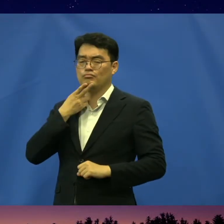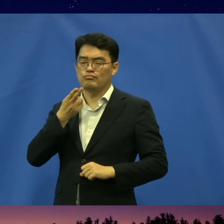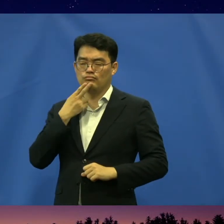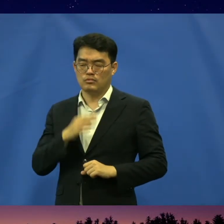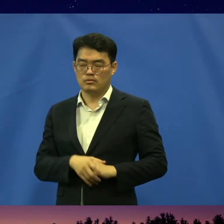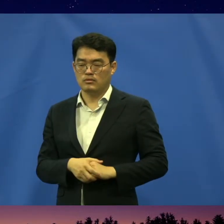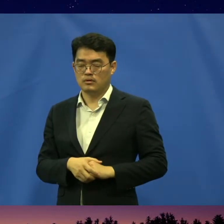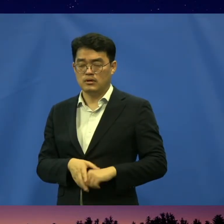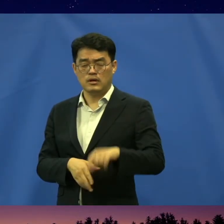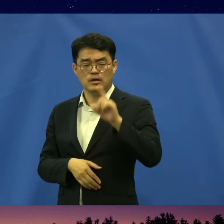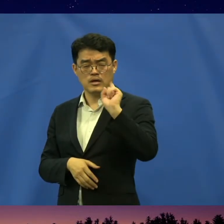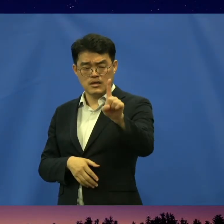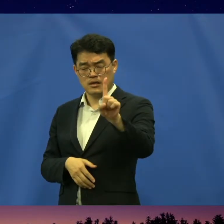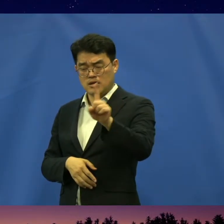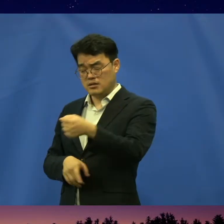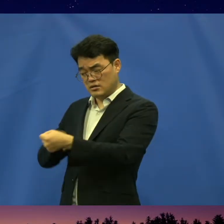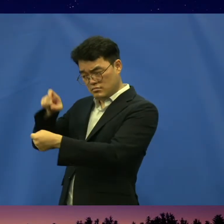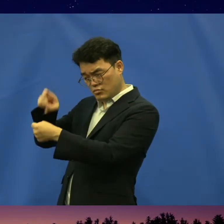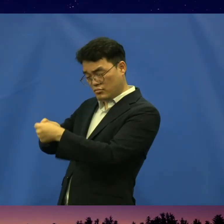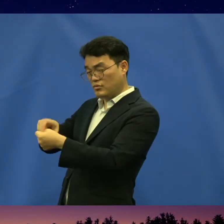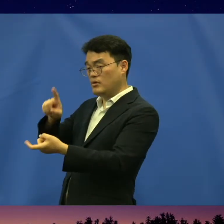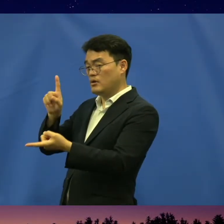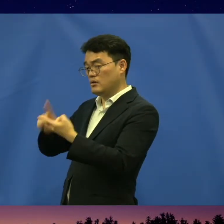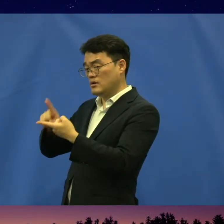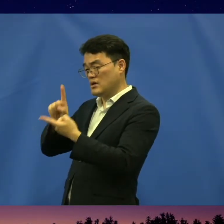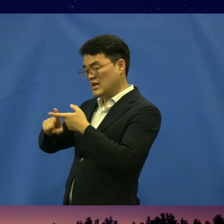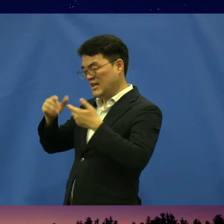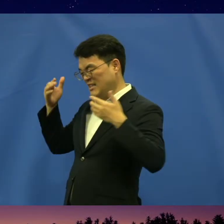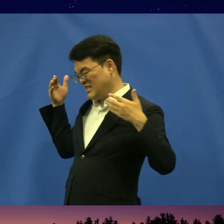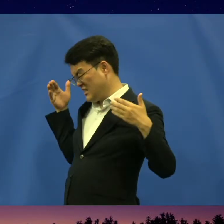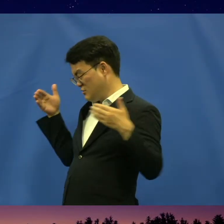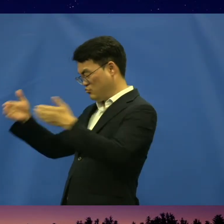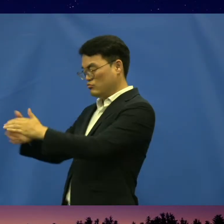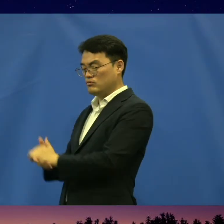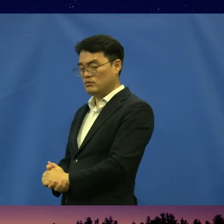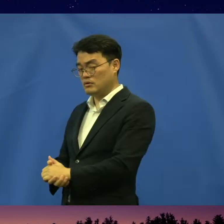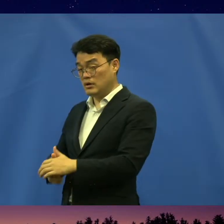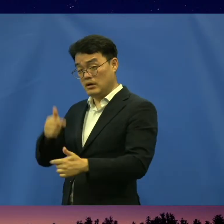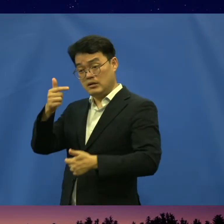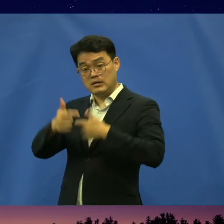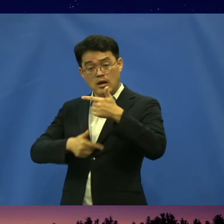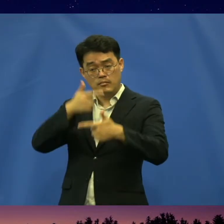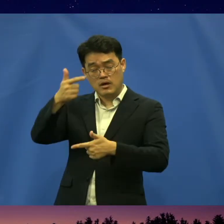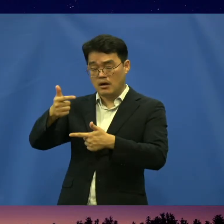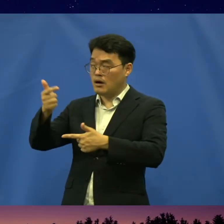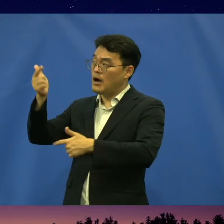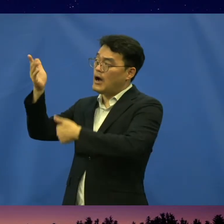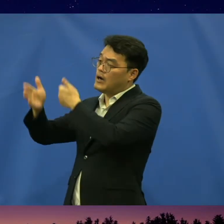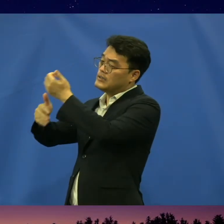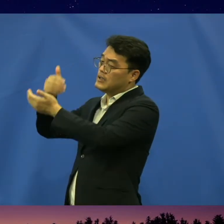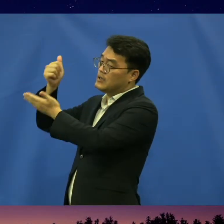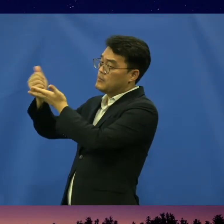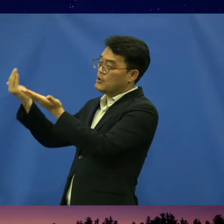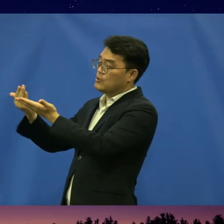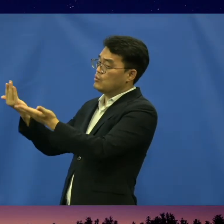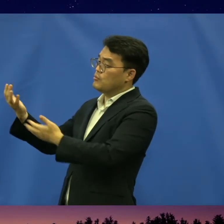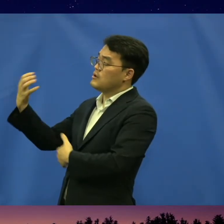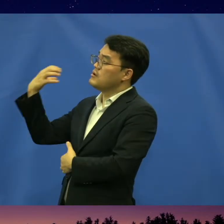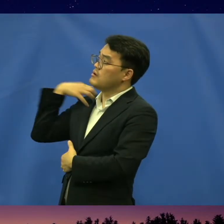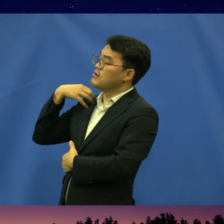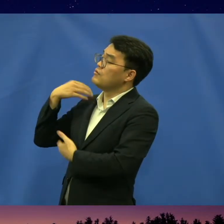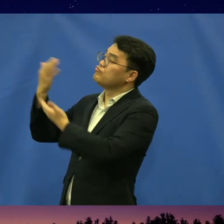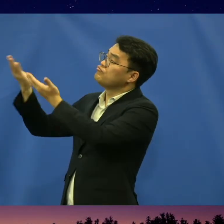목표에 대한 무서운 집중력을 가지고 있습니다. 느헤미야는 하늘로부터 소명을 받았습니다. 그 개인의 야망이 아니고 하나님이 주신